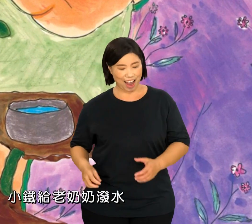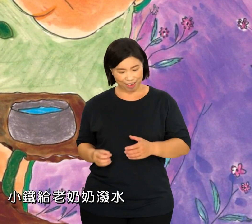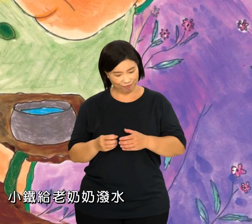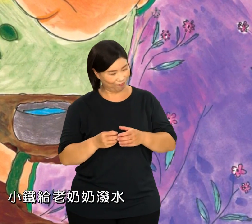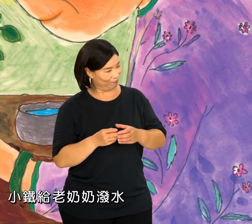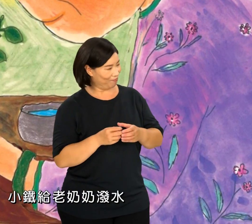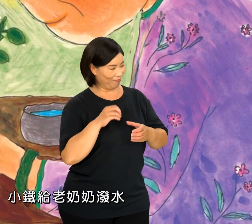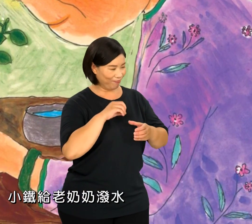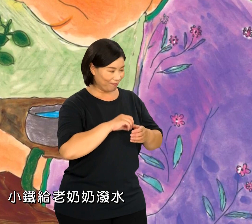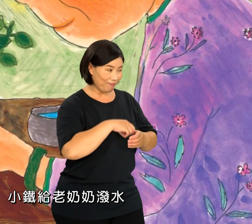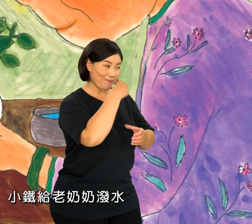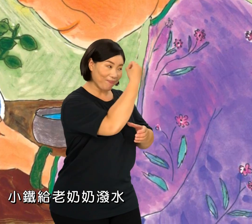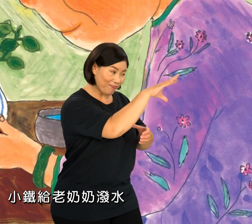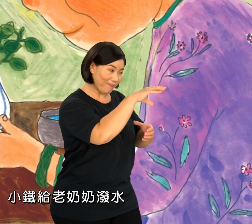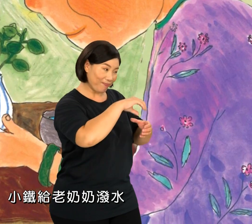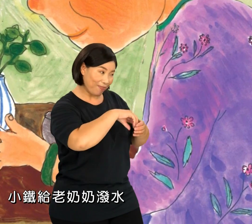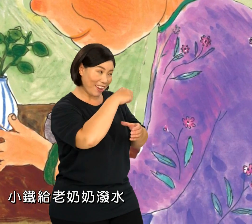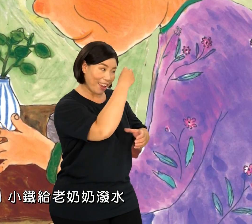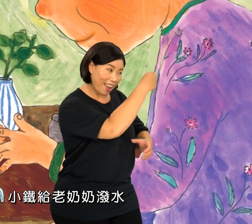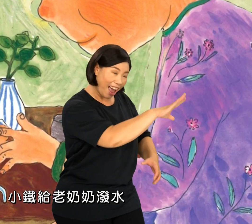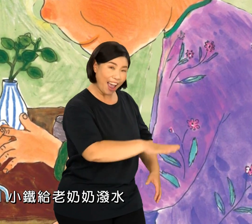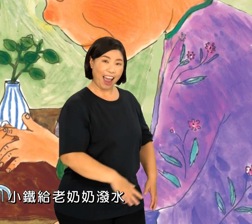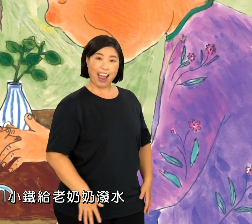小铁给老奶奶泼水、